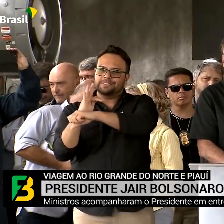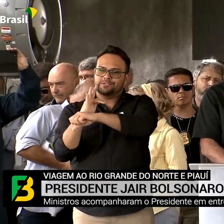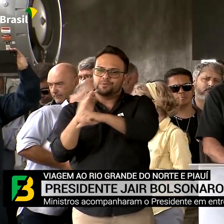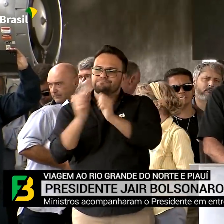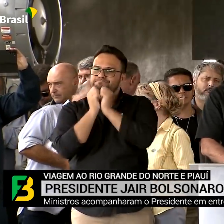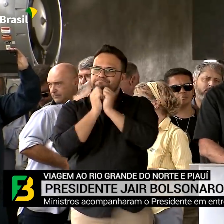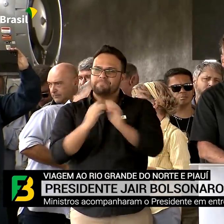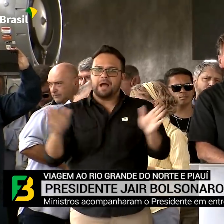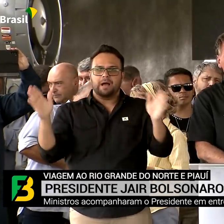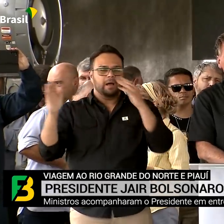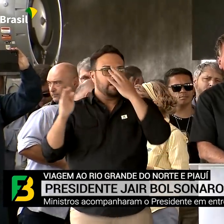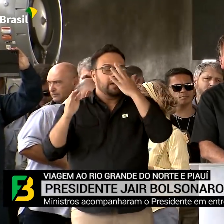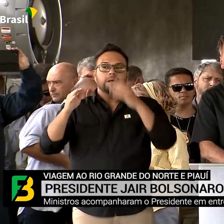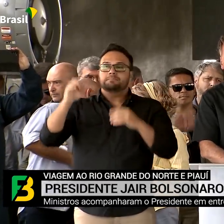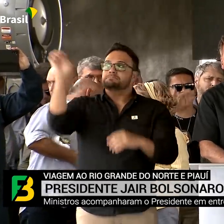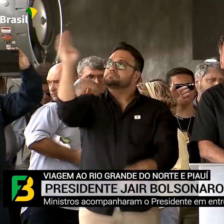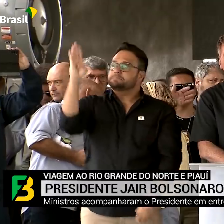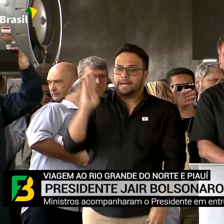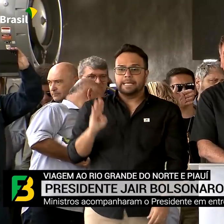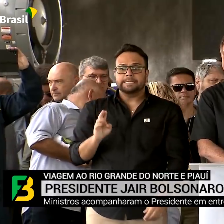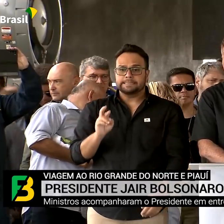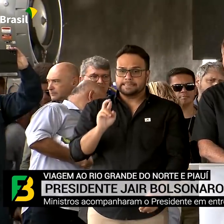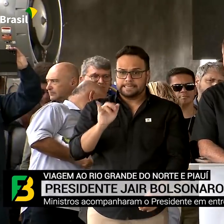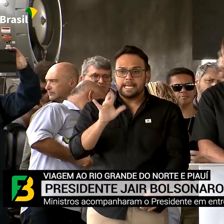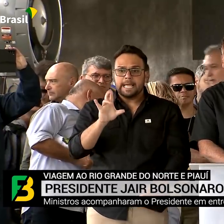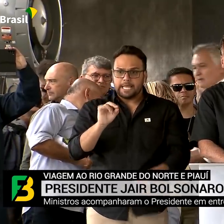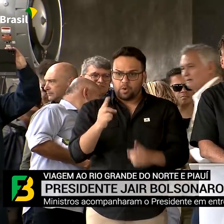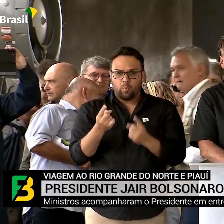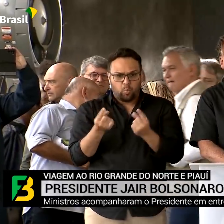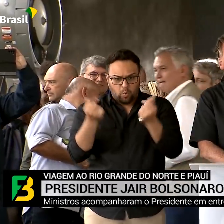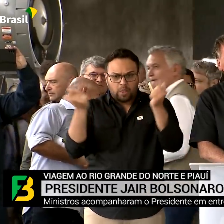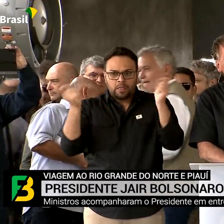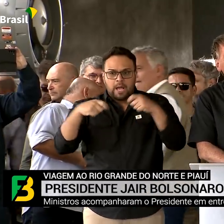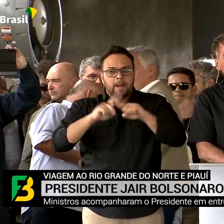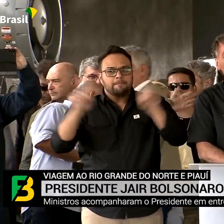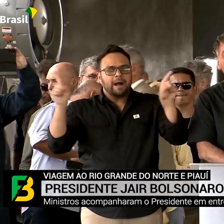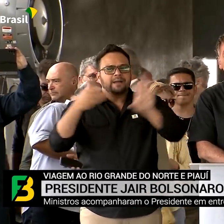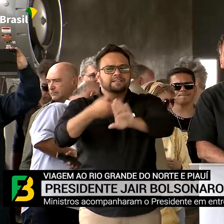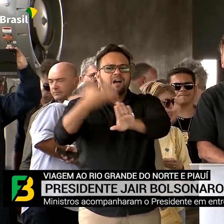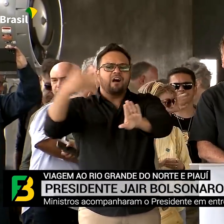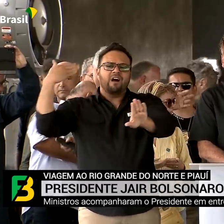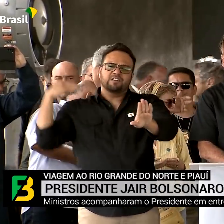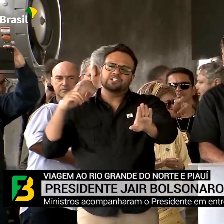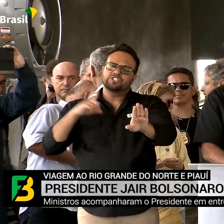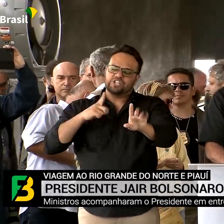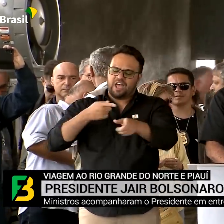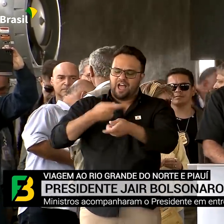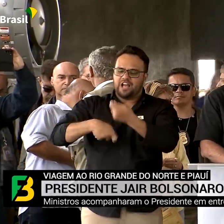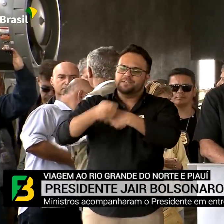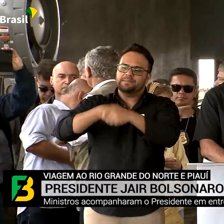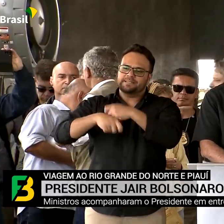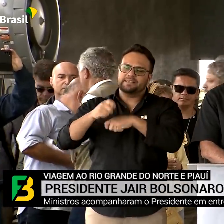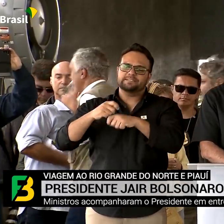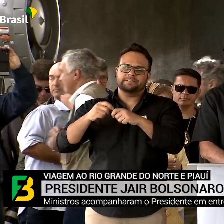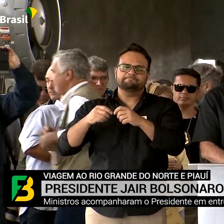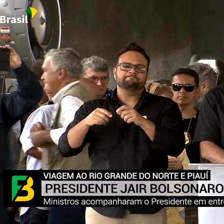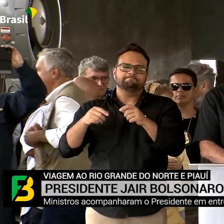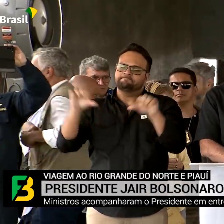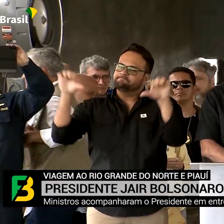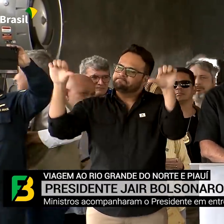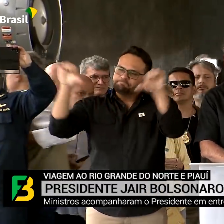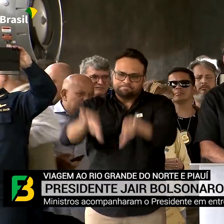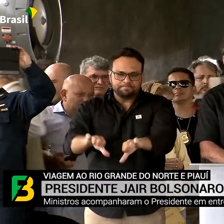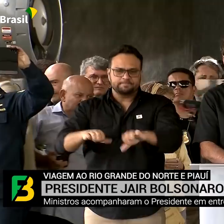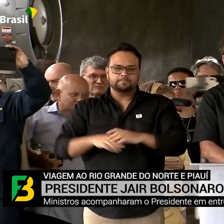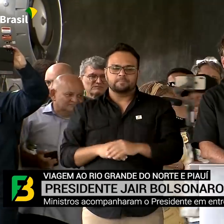Estamos num país rico, mas, até há pouco tempo, pessimamente administrado.